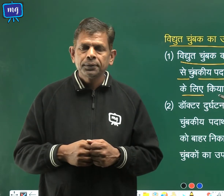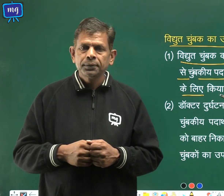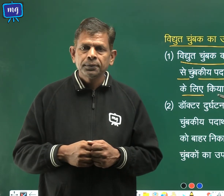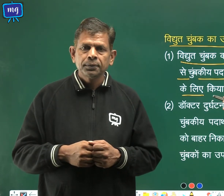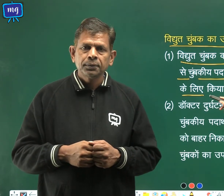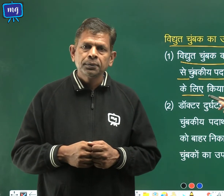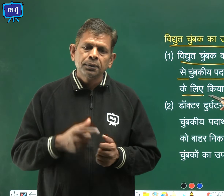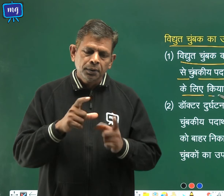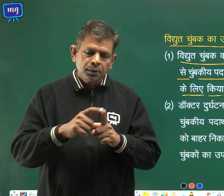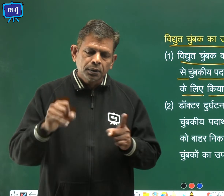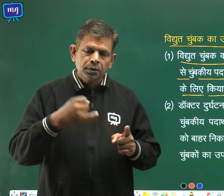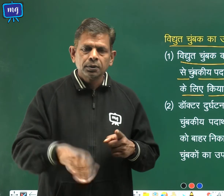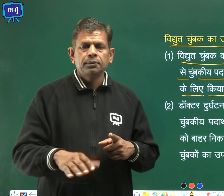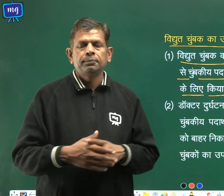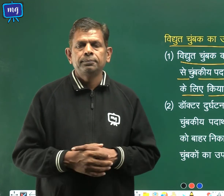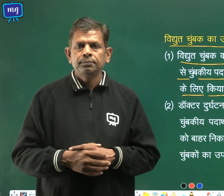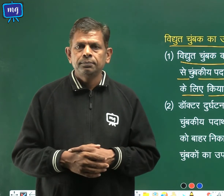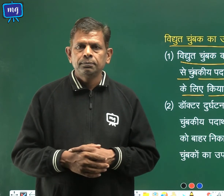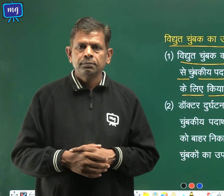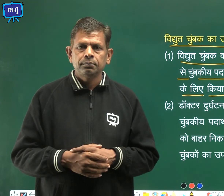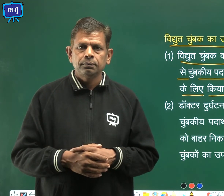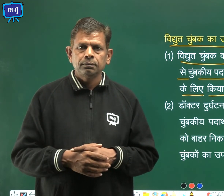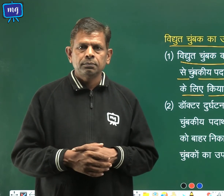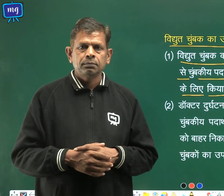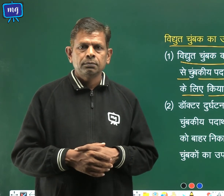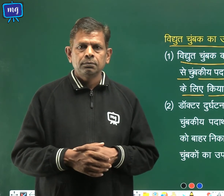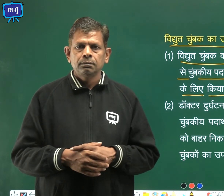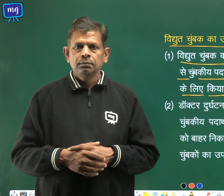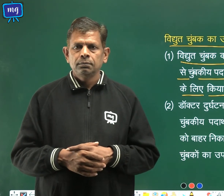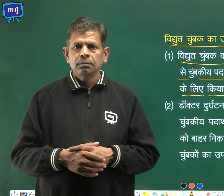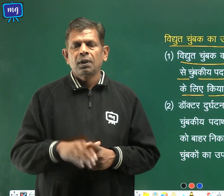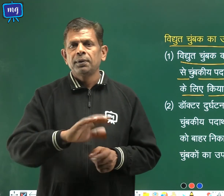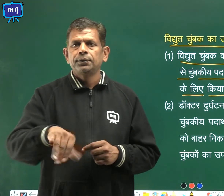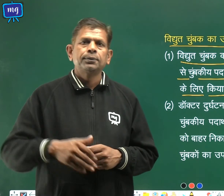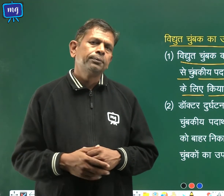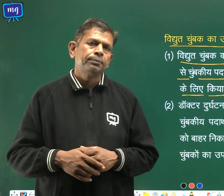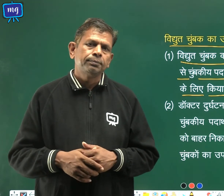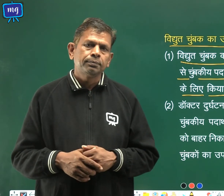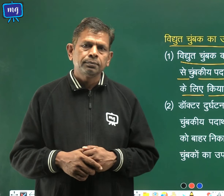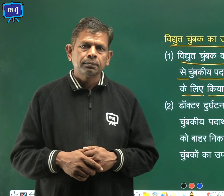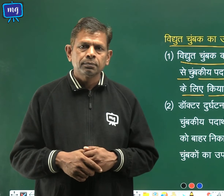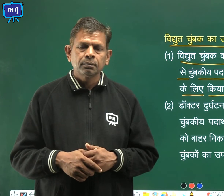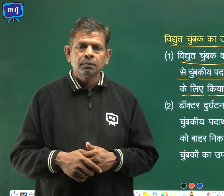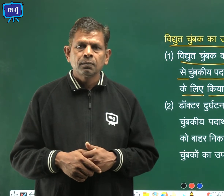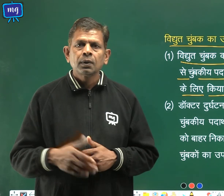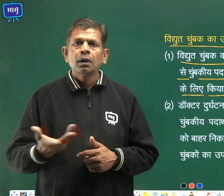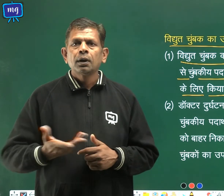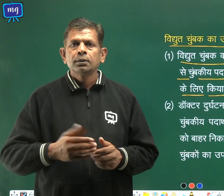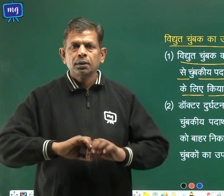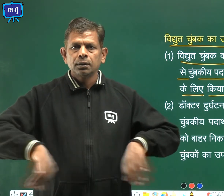किया जाता है। बच्चों, कैसे अलग करता